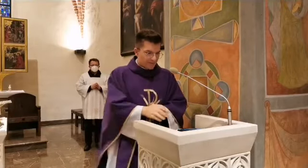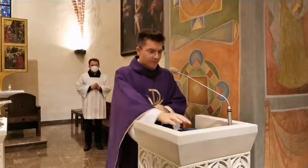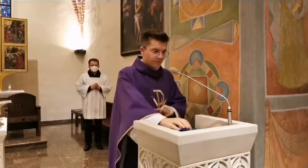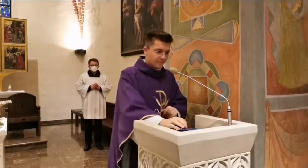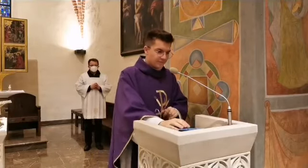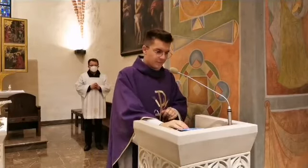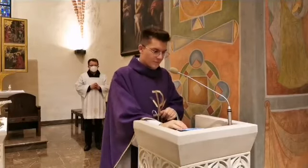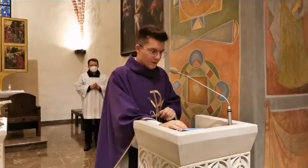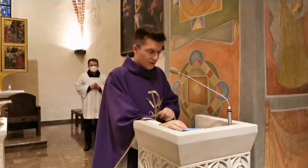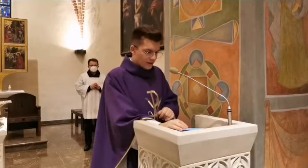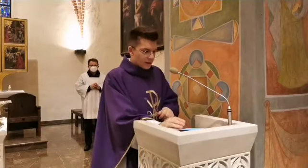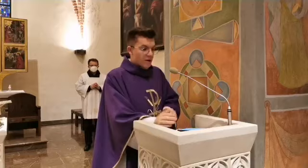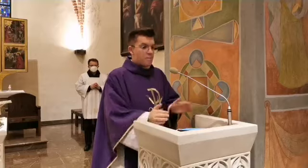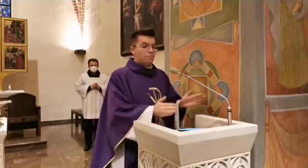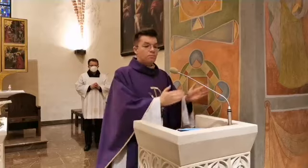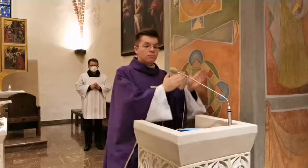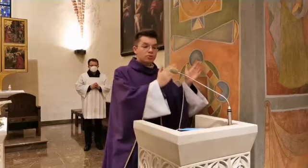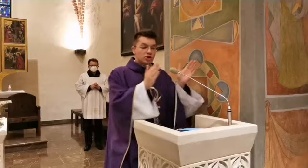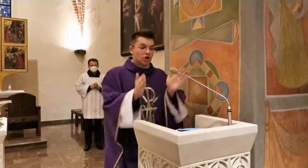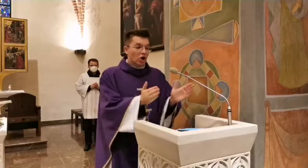alleluja.